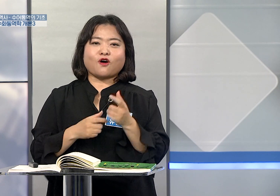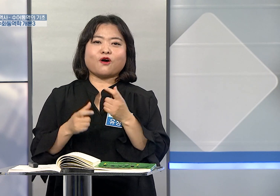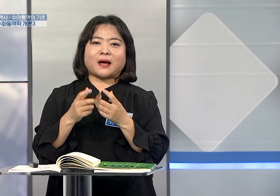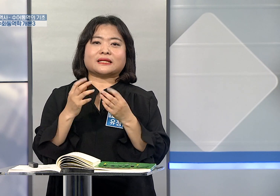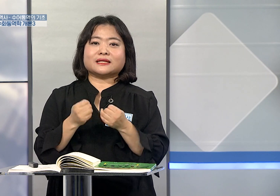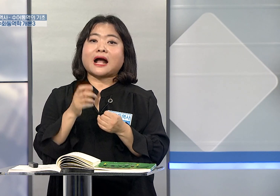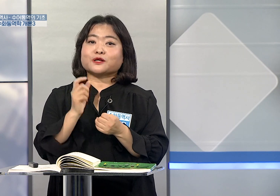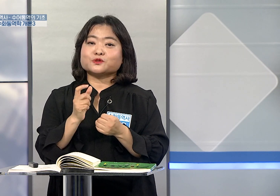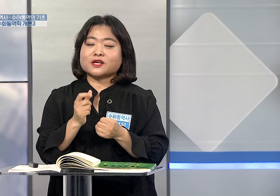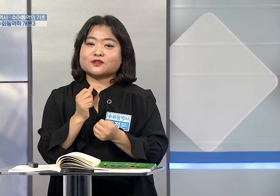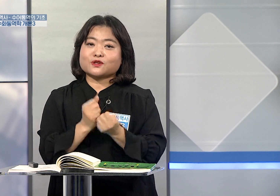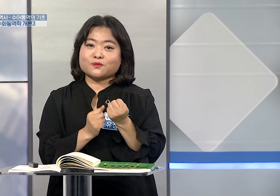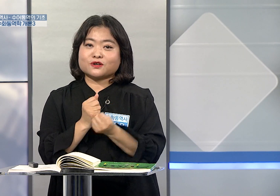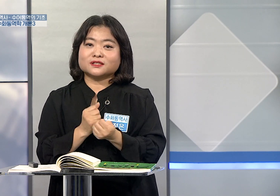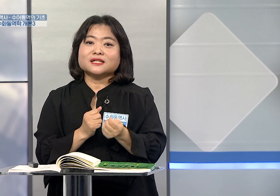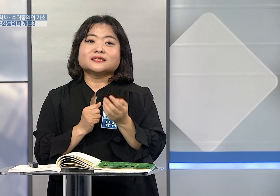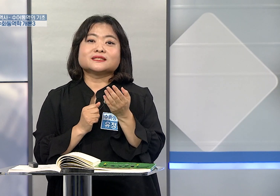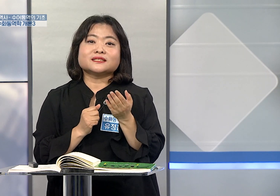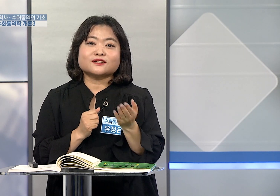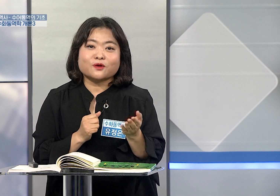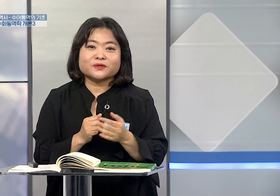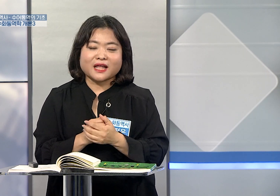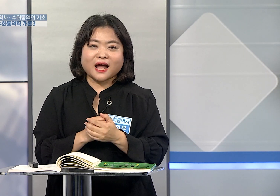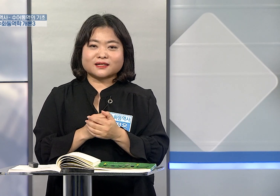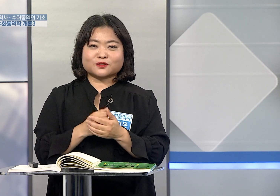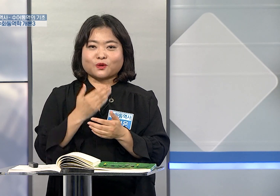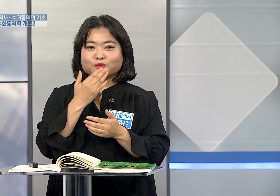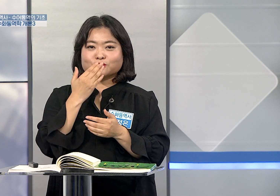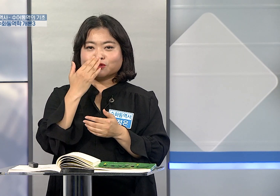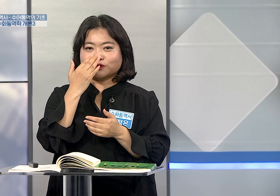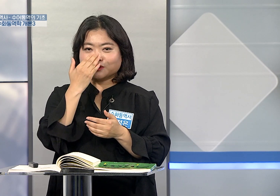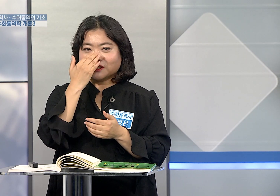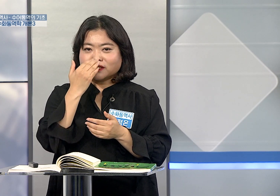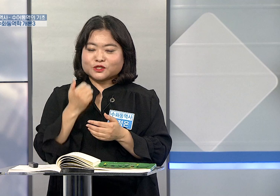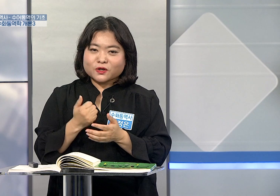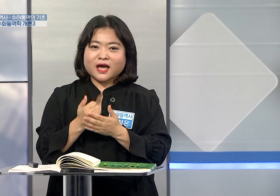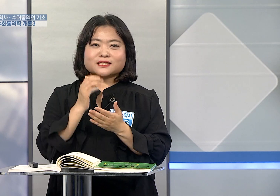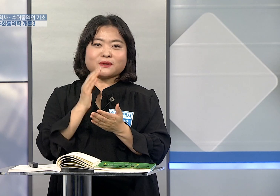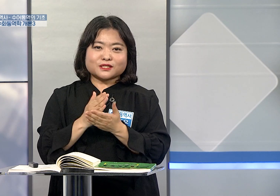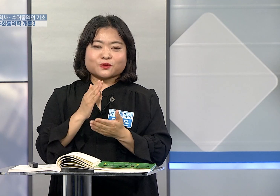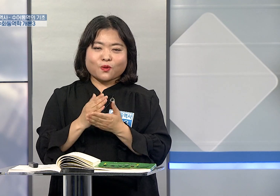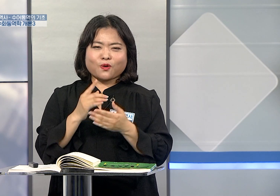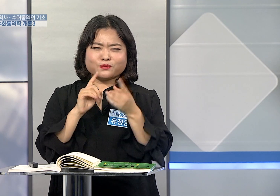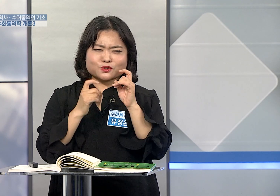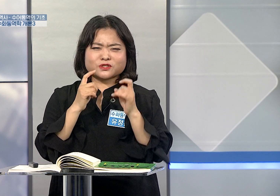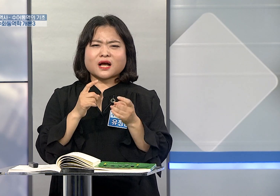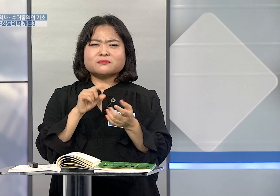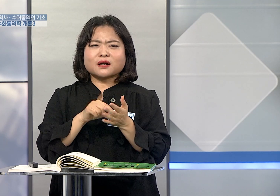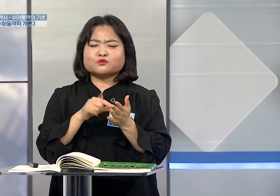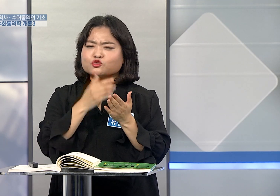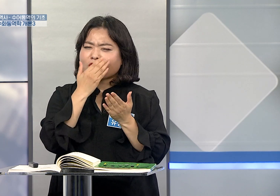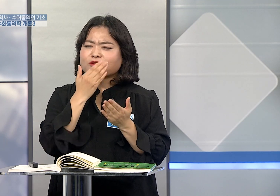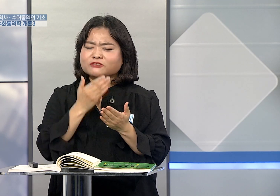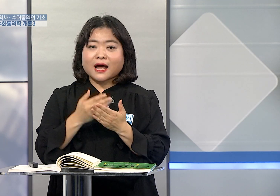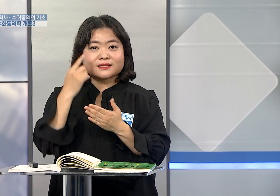더 많이 강조해서 설명을 드릴 겁니다. 그래서 너무 지루해하지 마시고 비수지가 그만큼 중요하구나